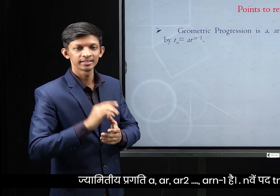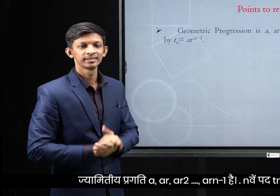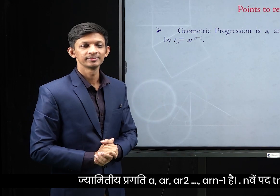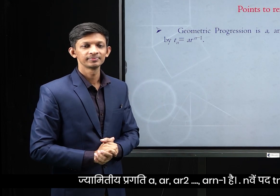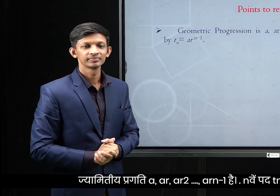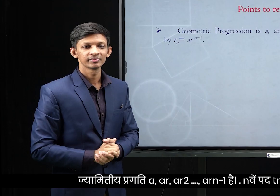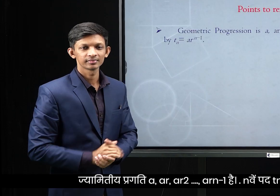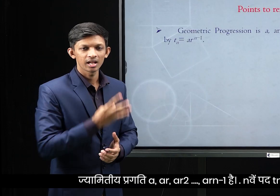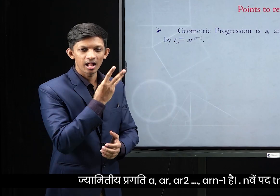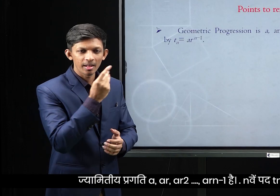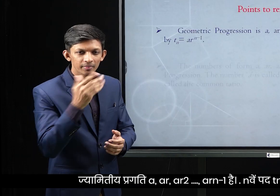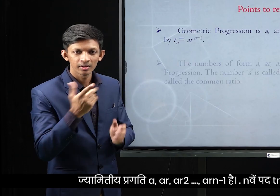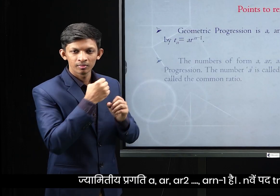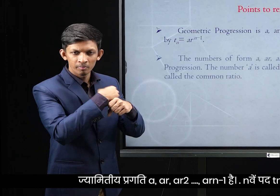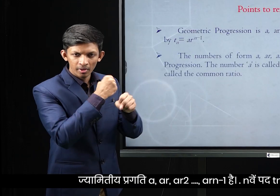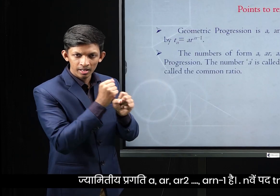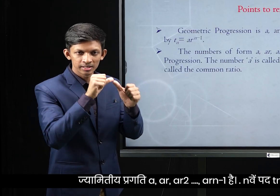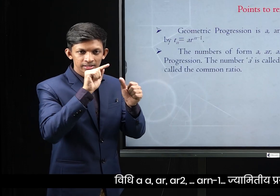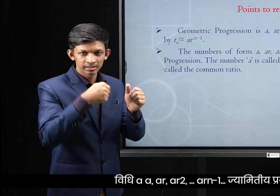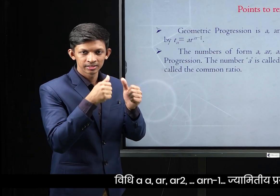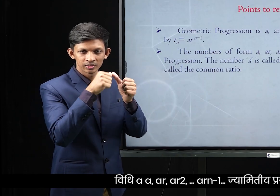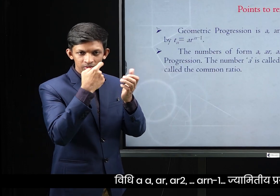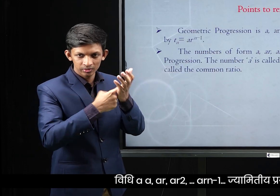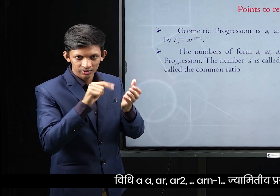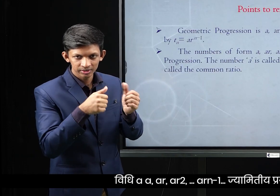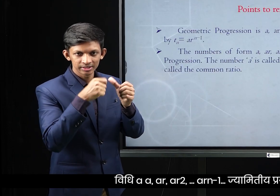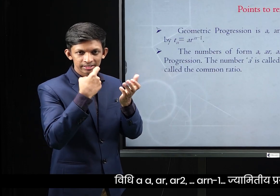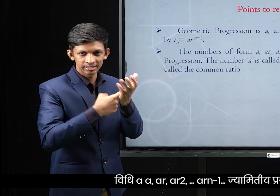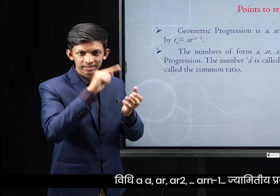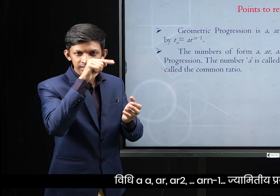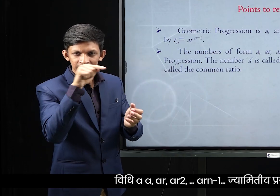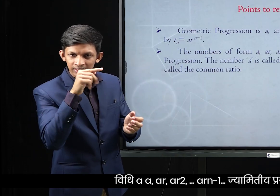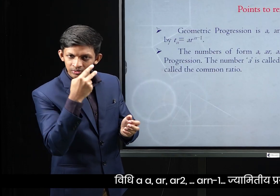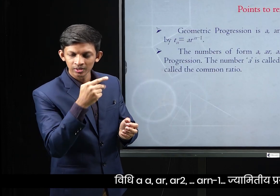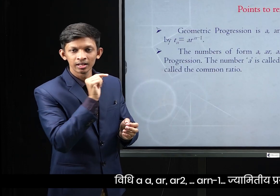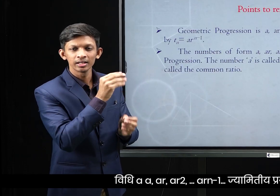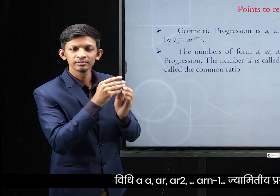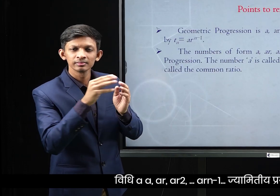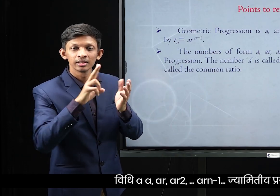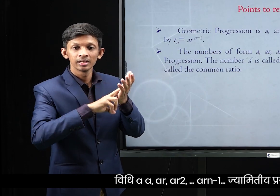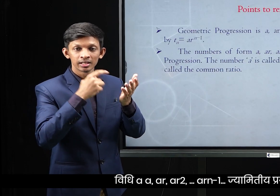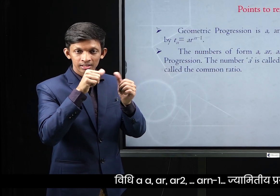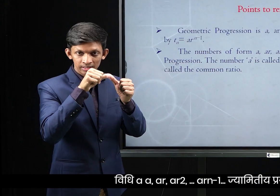पावर n-1 द्वारा दिया गया है। विधि a, AR पावर 2 अप